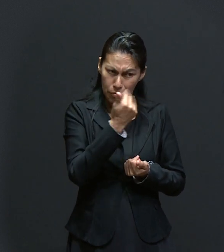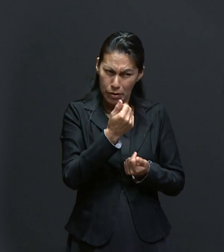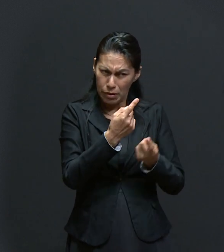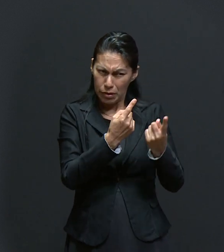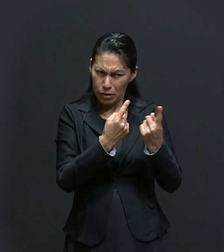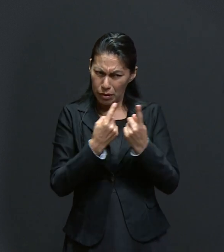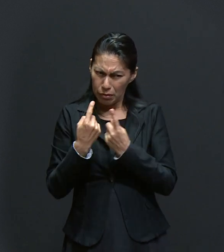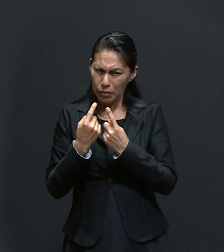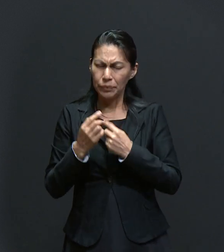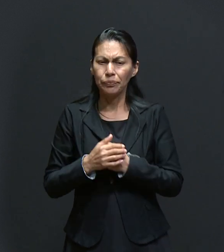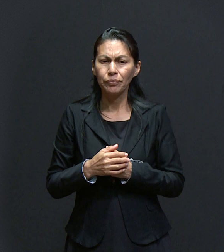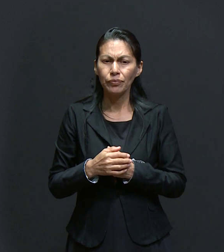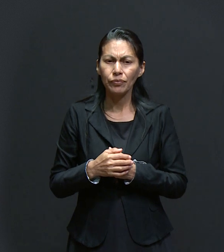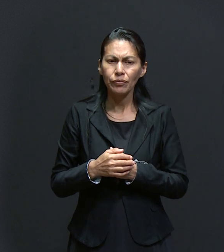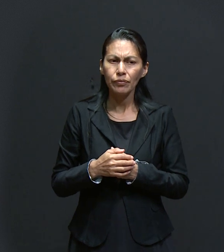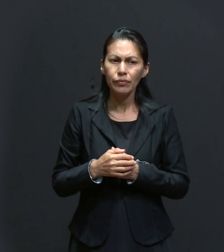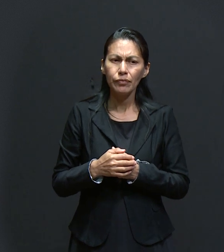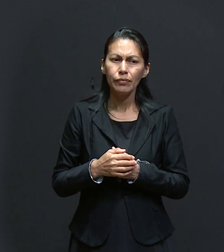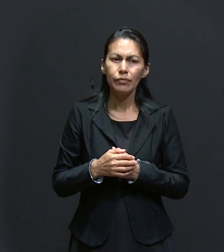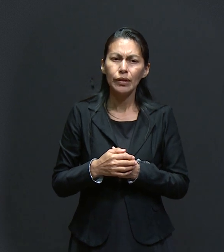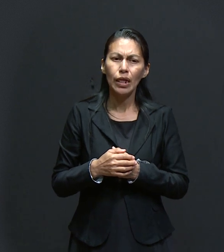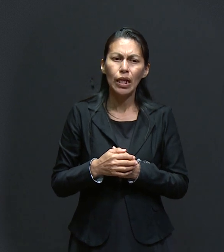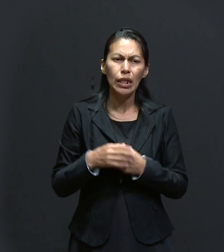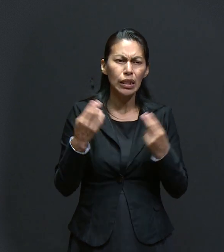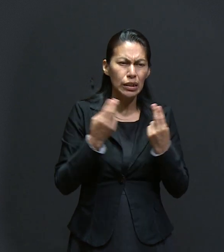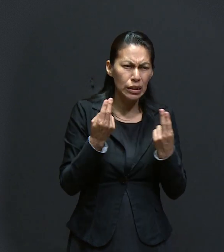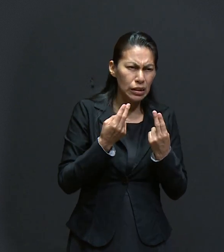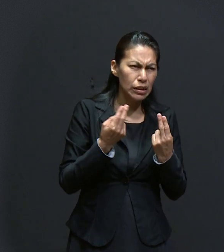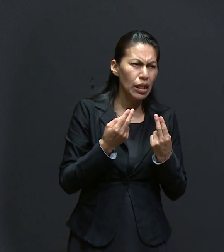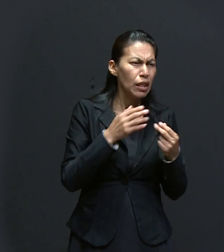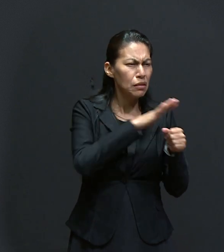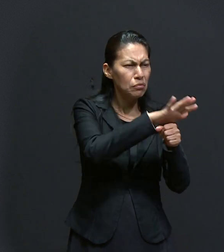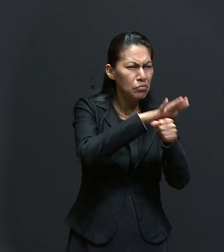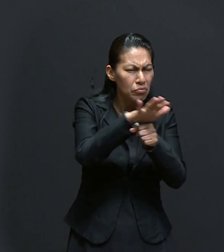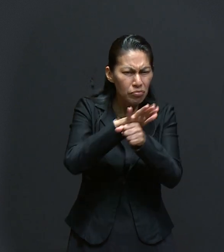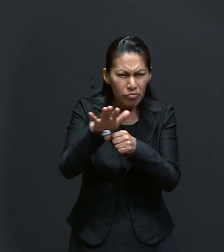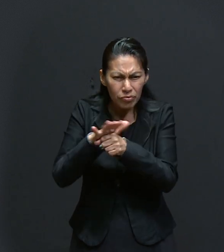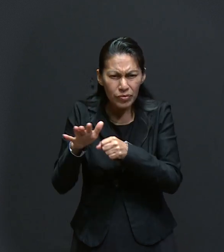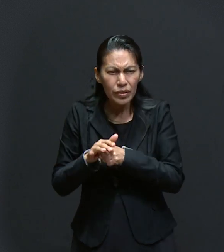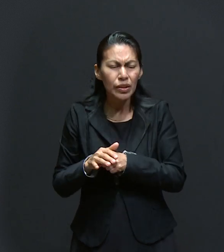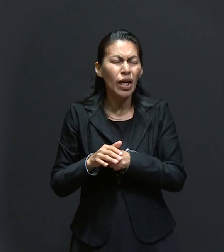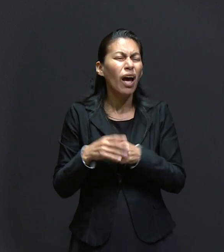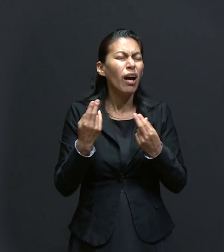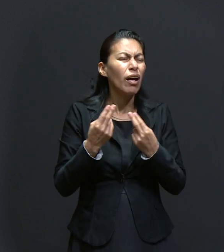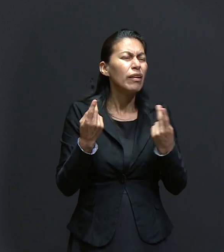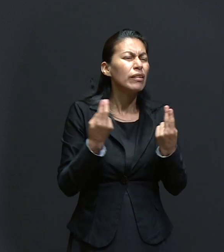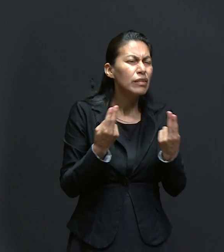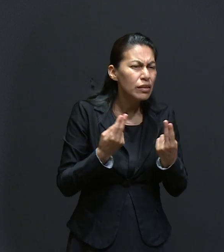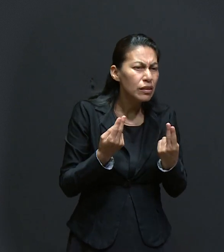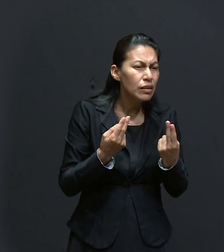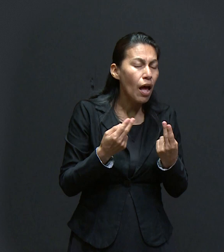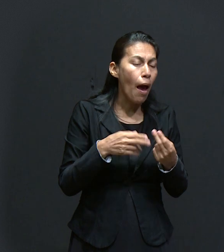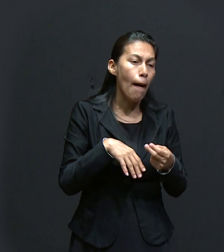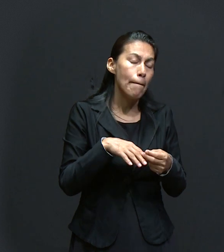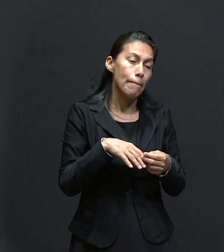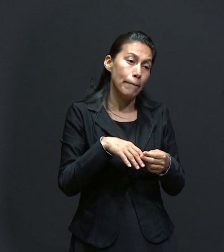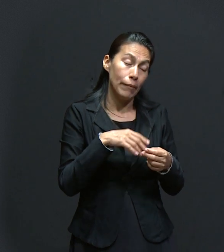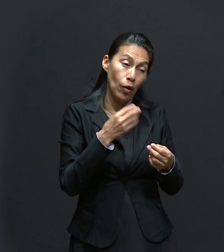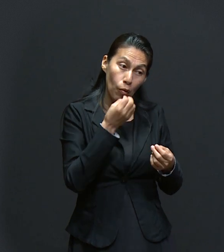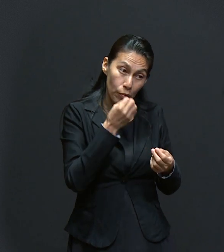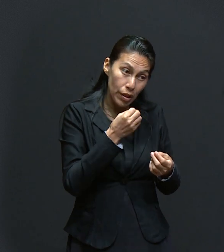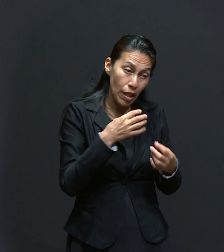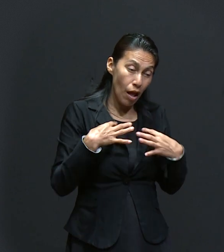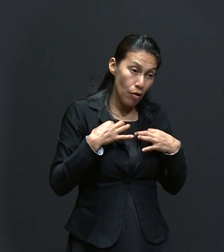síganme entonces estuvo aquí está sucediendo a satisfacer necesidades dar algo que urgentemente